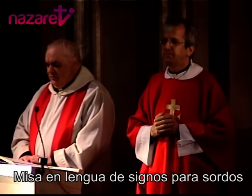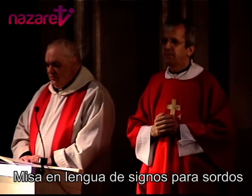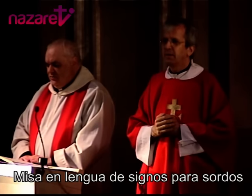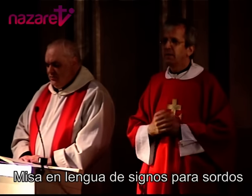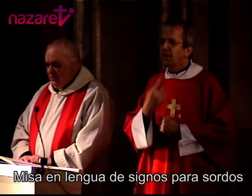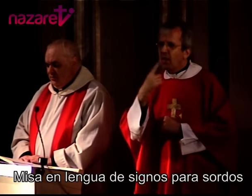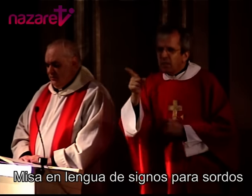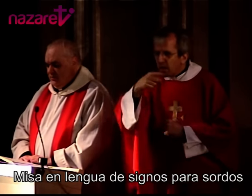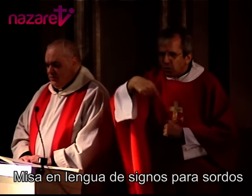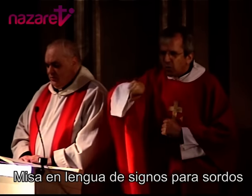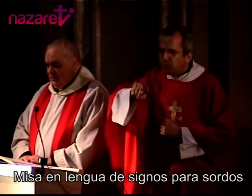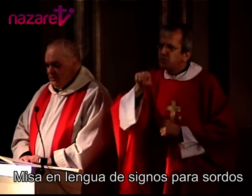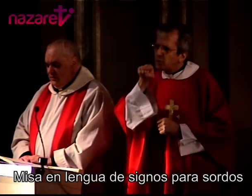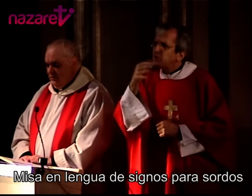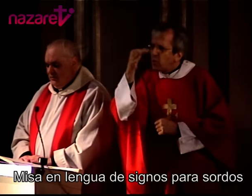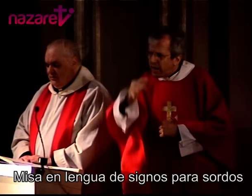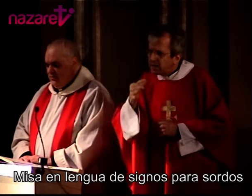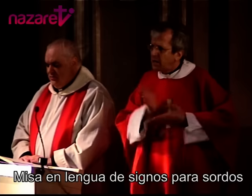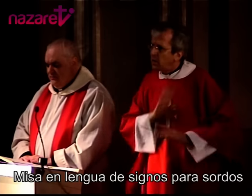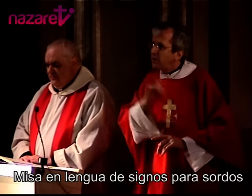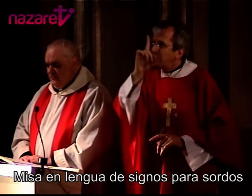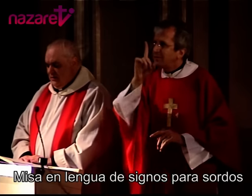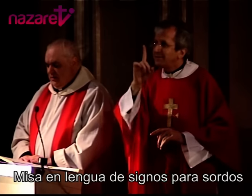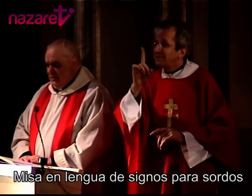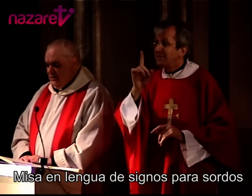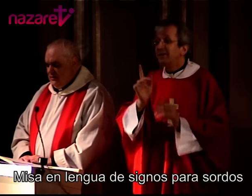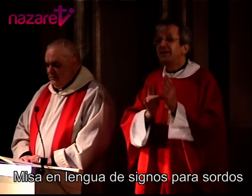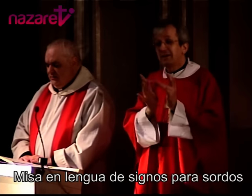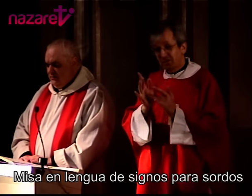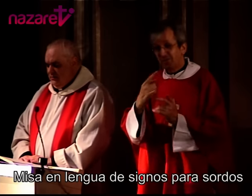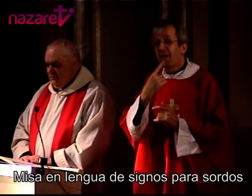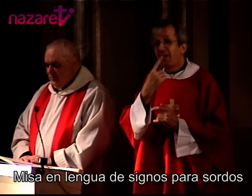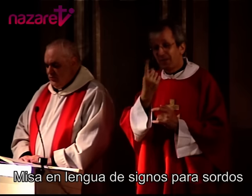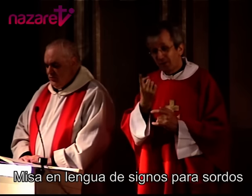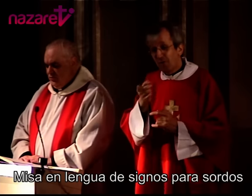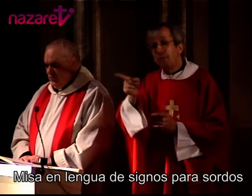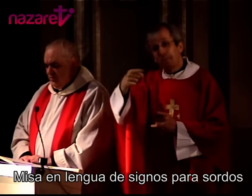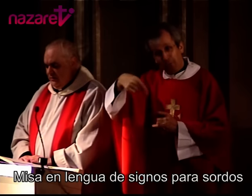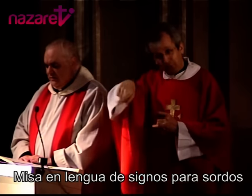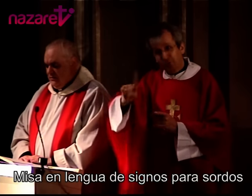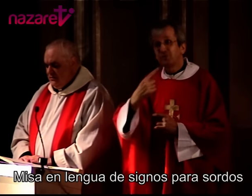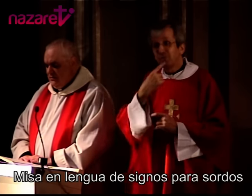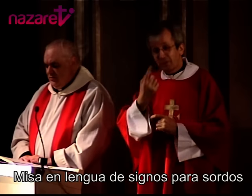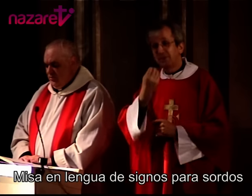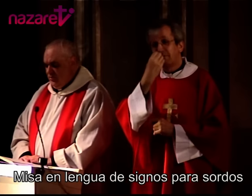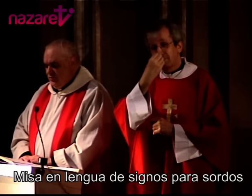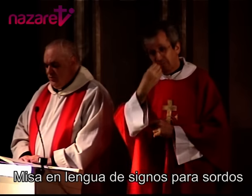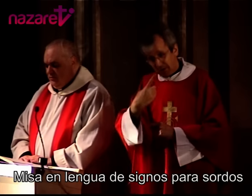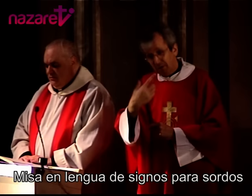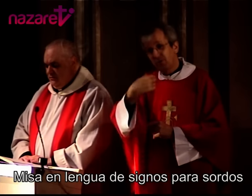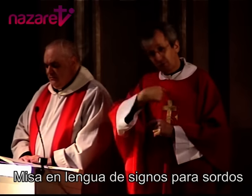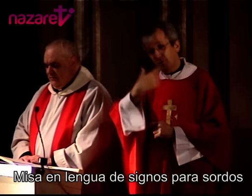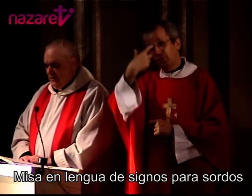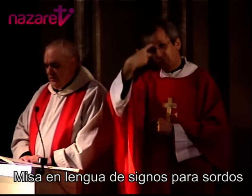Dijeron todos: «¿Entonces tú eres el Hijo de Dios?». Él les dijo: «Vosotros lo decís, yo lo